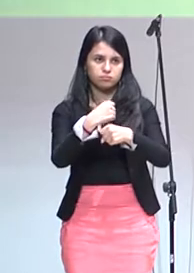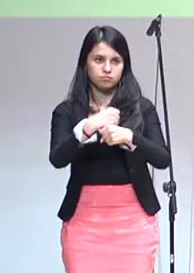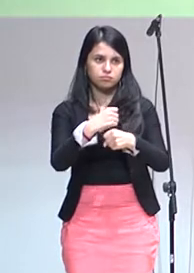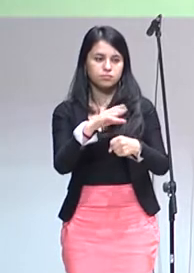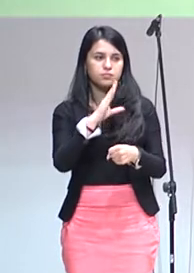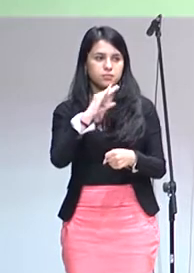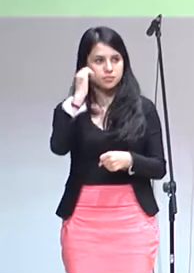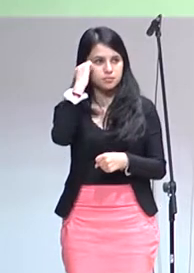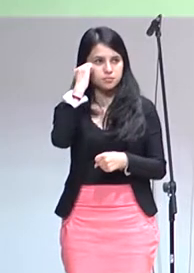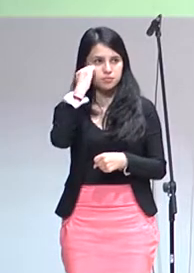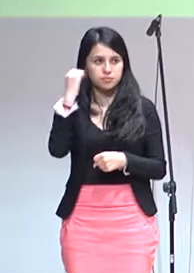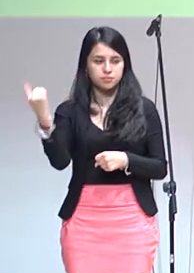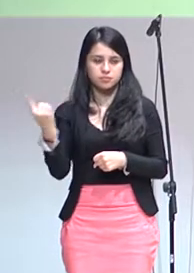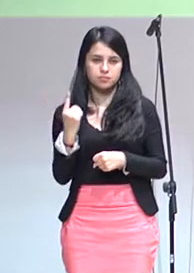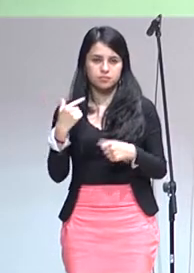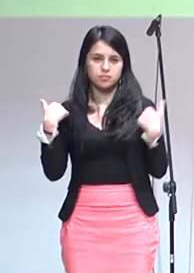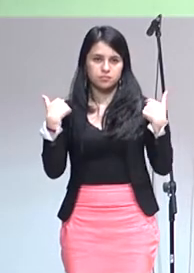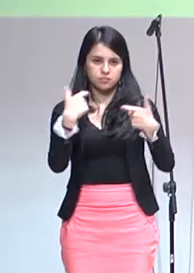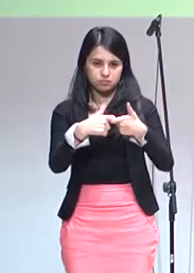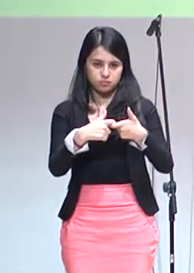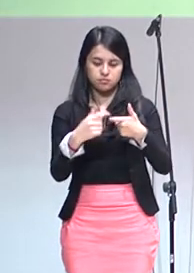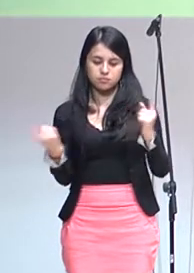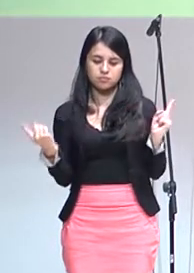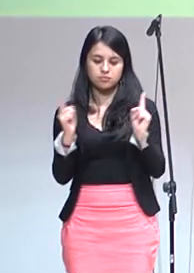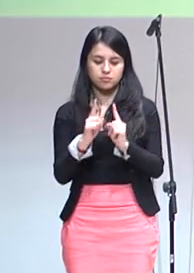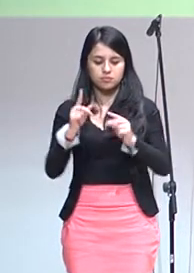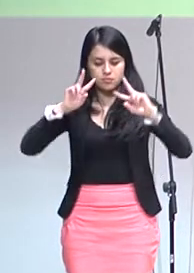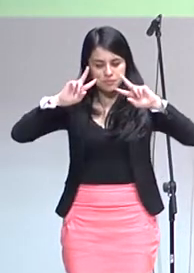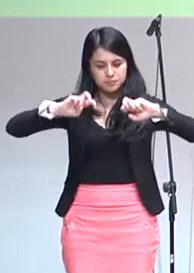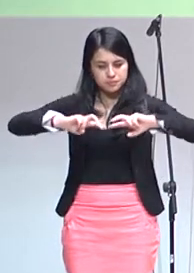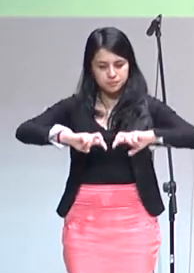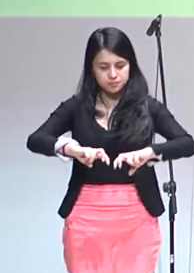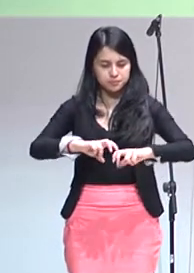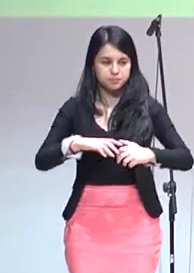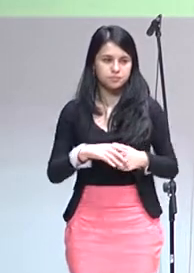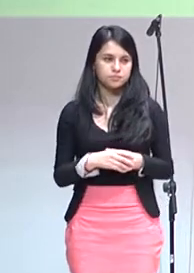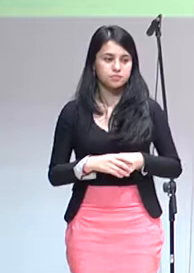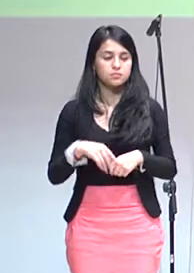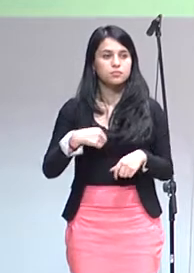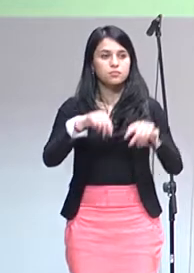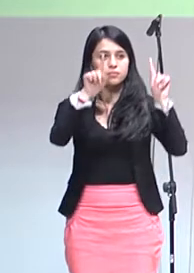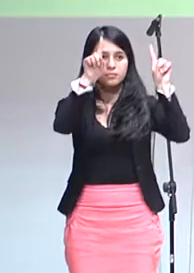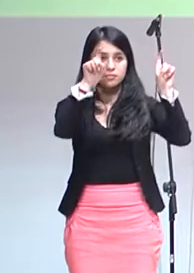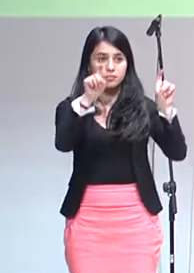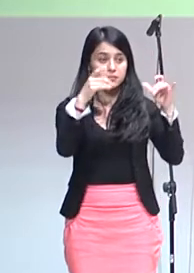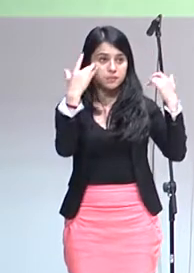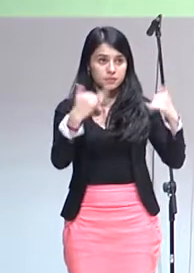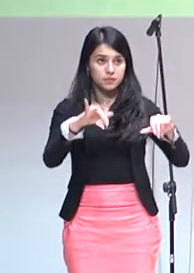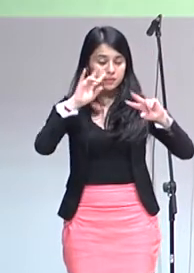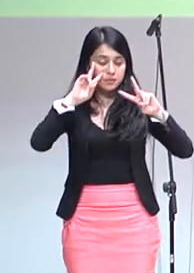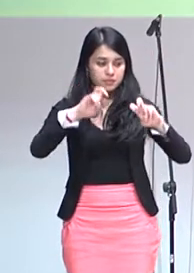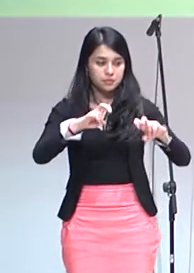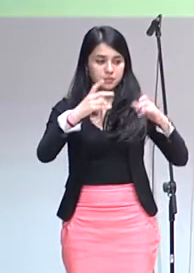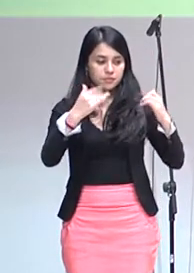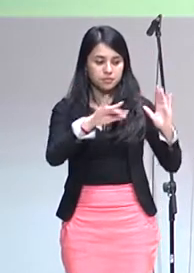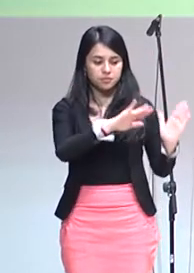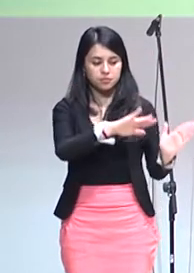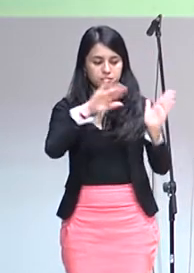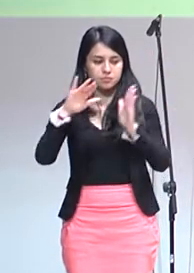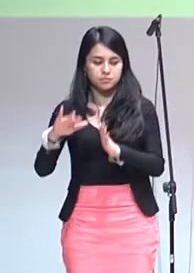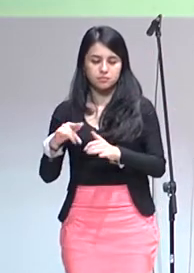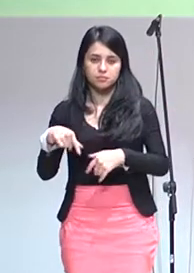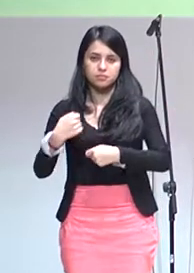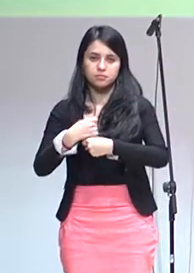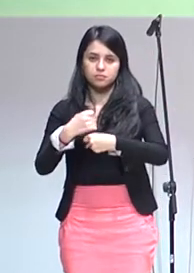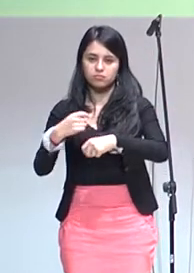la profesora de lengua castellana y se fueron investigando los temas que se iban a trabajar